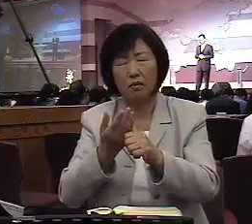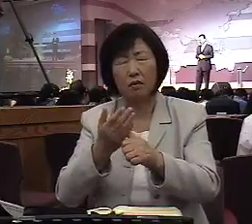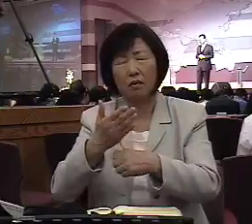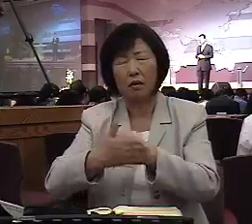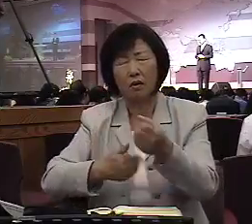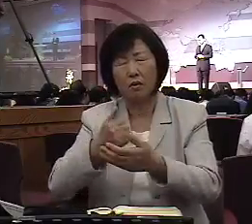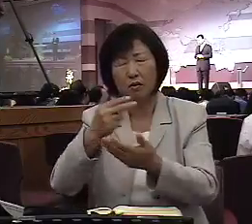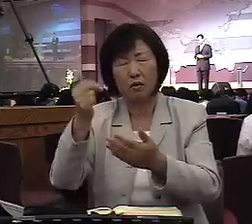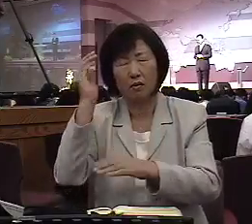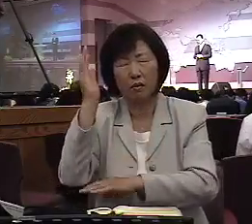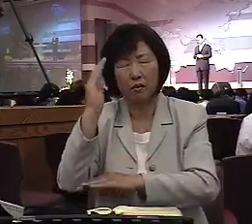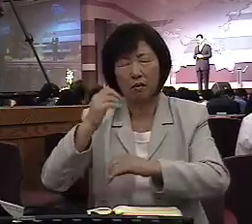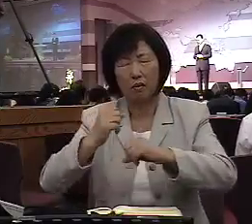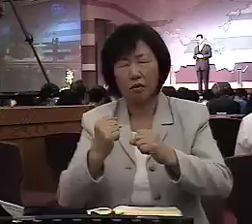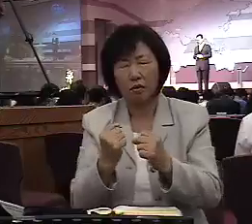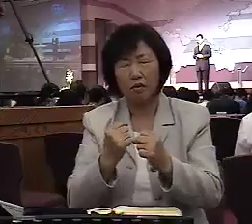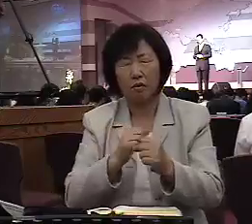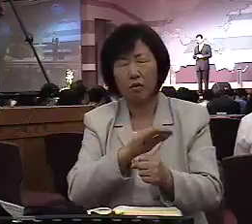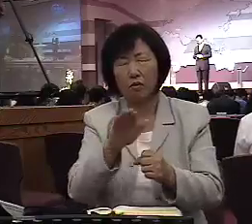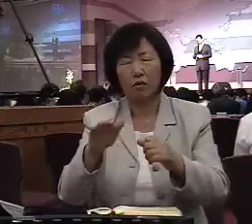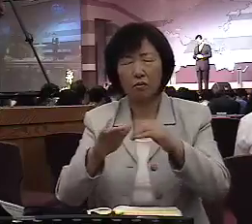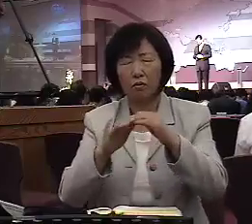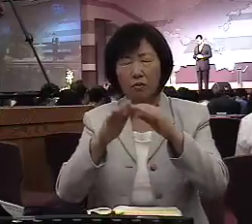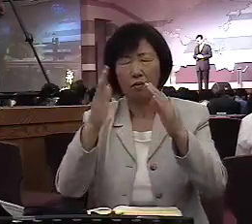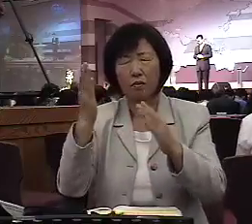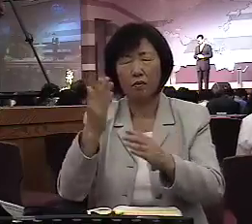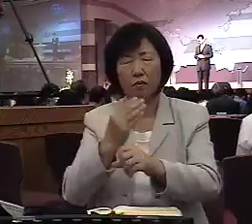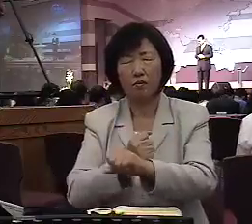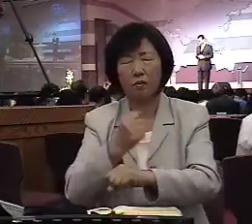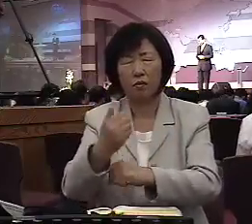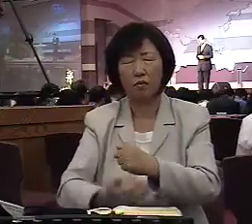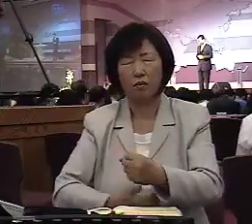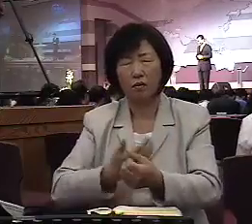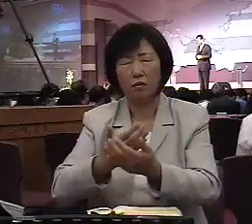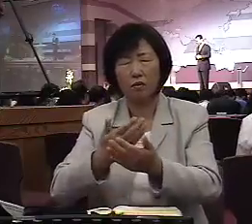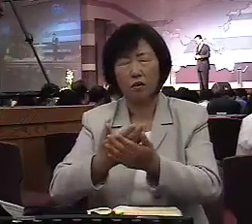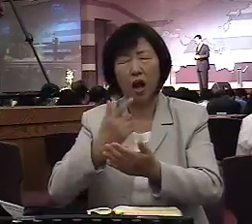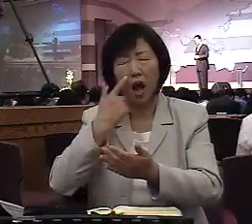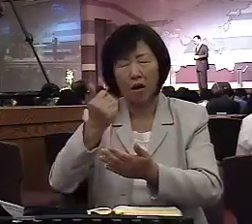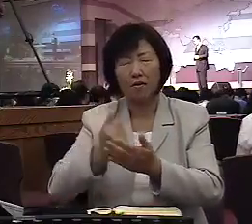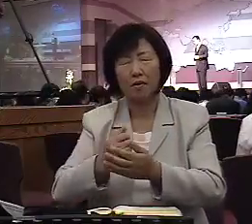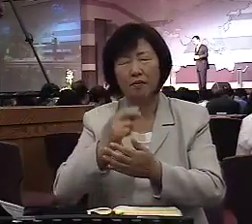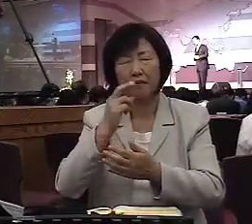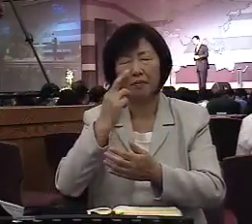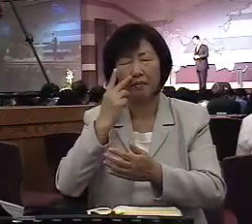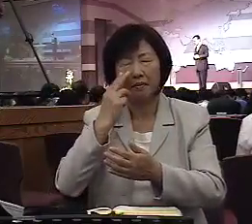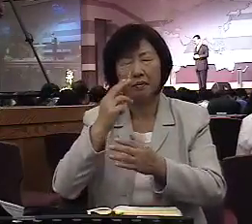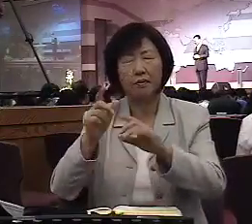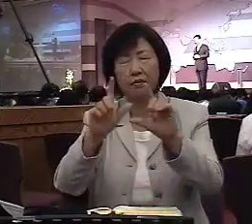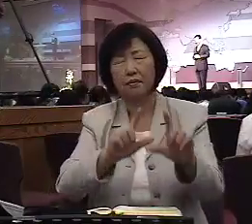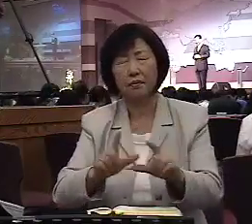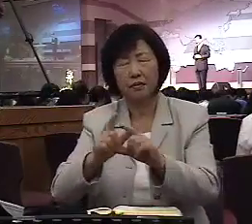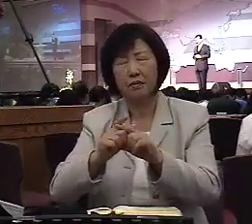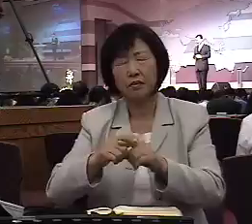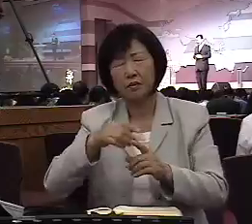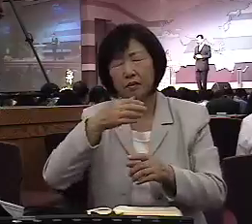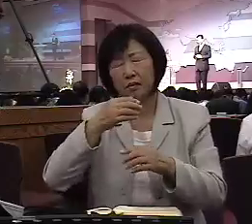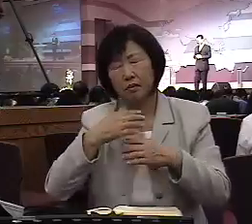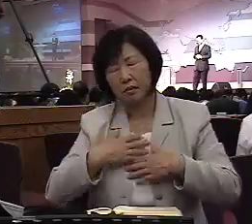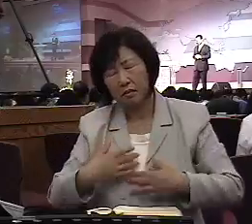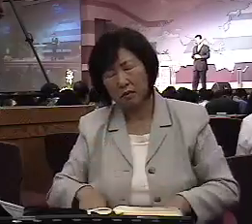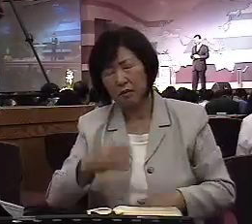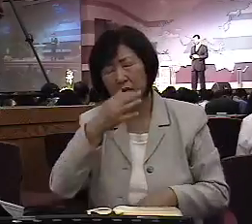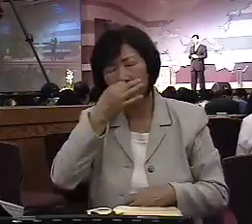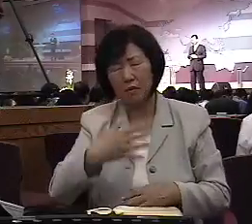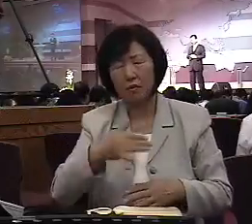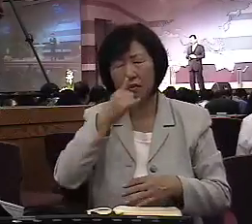하나님 주님의 말씀에 순종하는 저희들 되게 해 주시옵소서. 아버지 이민 생활에 지치고 힘듭니다.